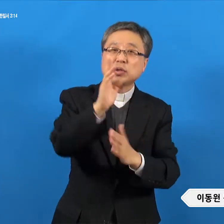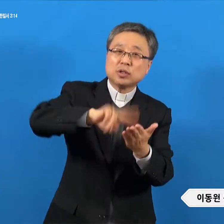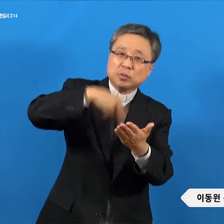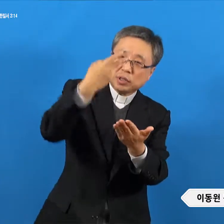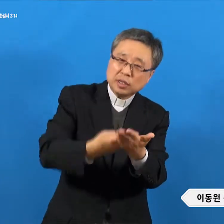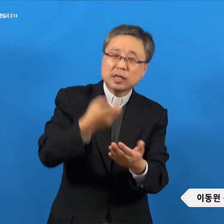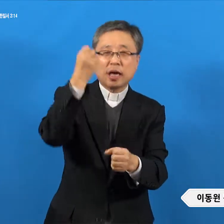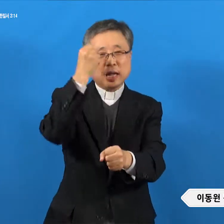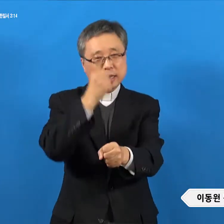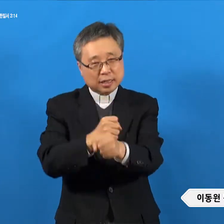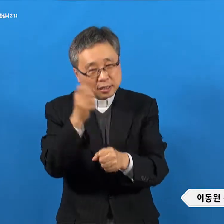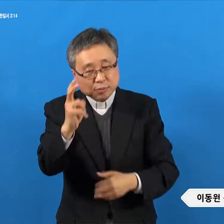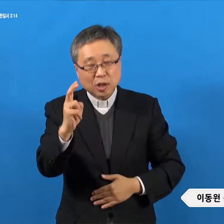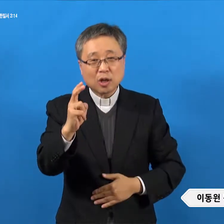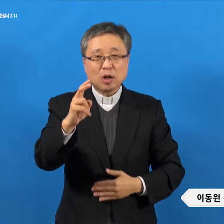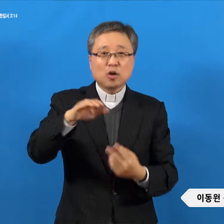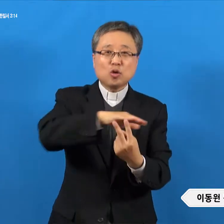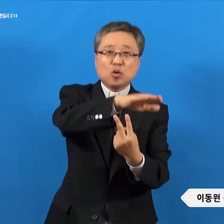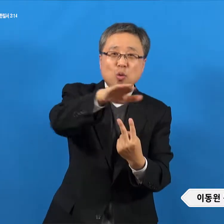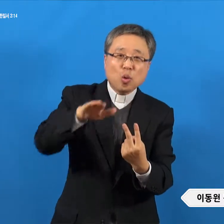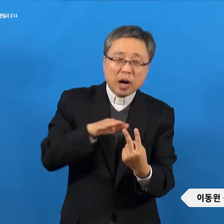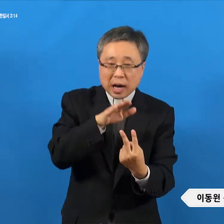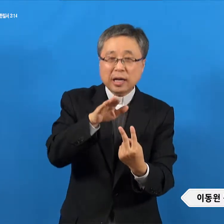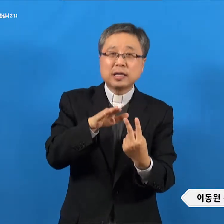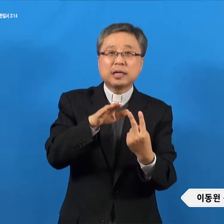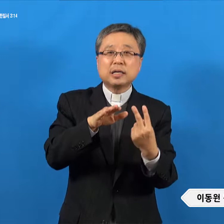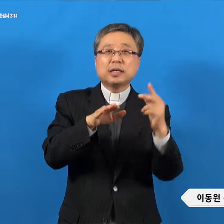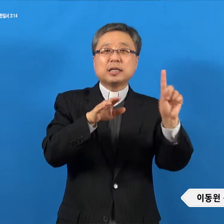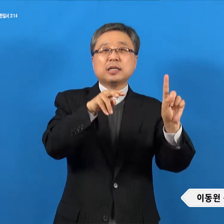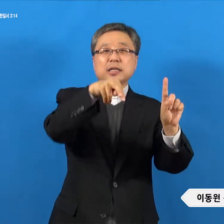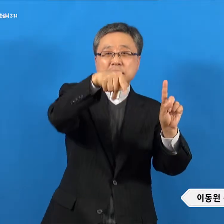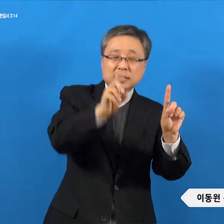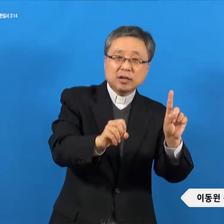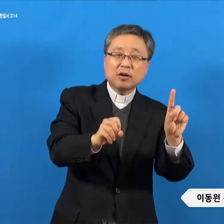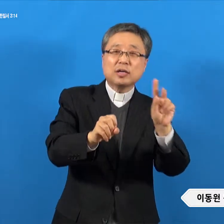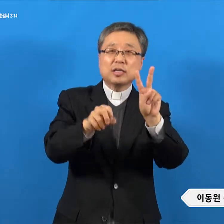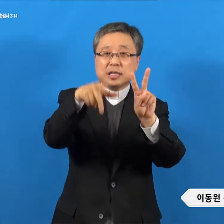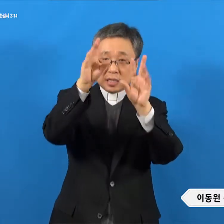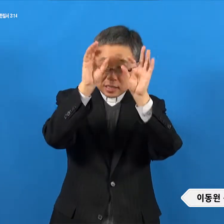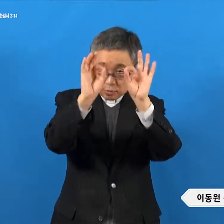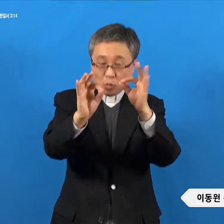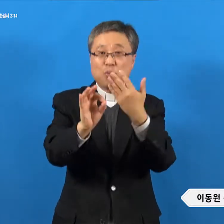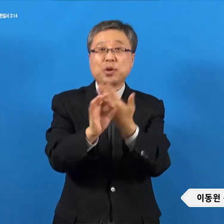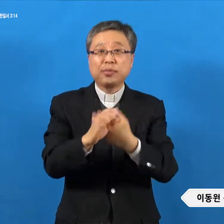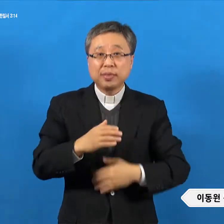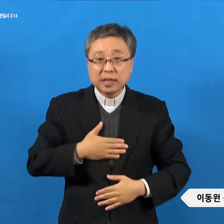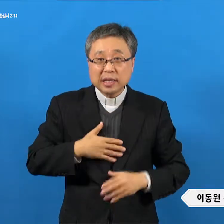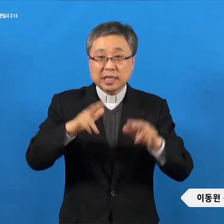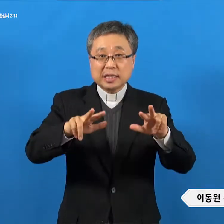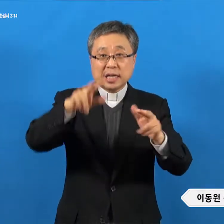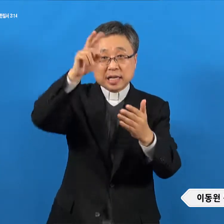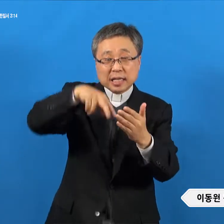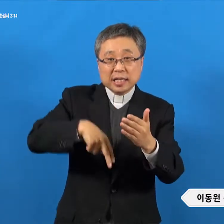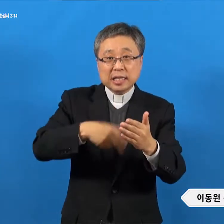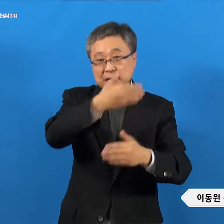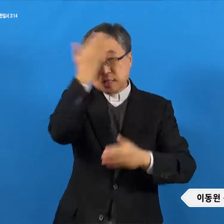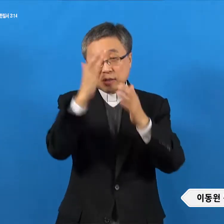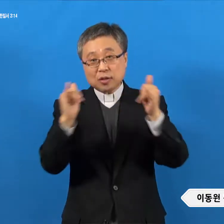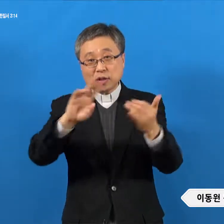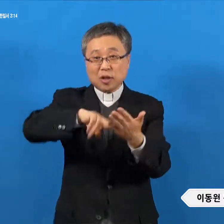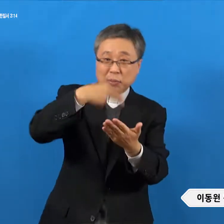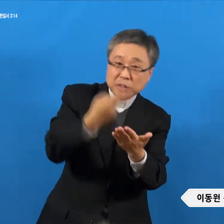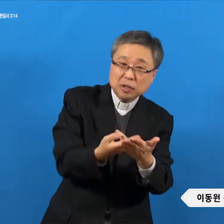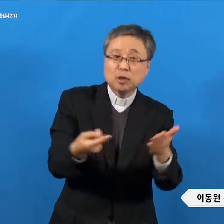것입니다. 여러분 요한일서 2장 읽었던 본문 14절 이하를 계속 읽어보시면 이제 이 청년들을